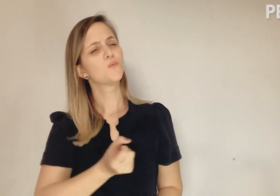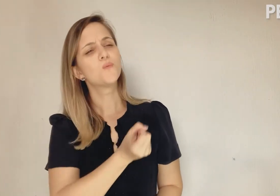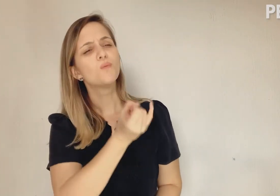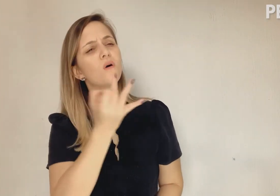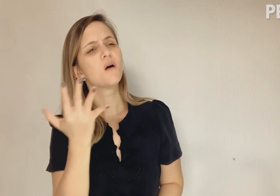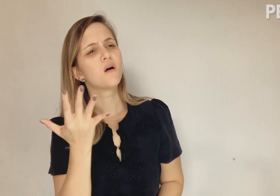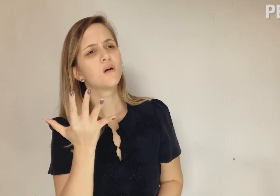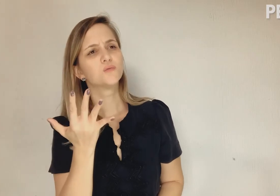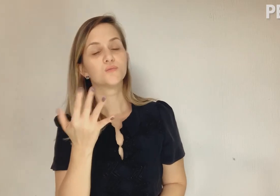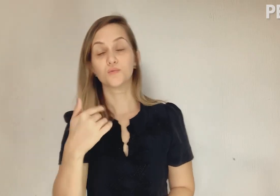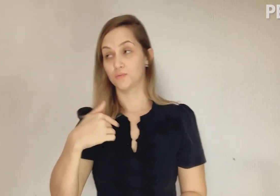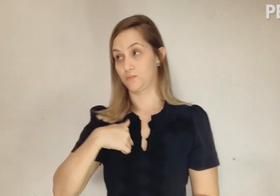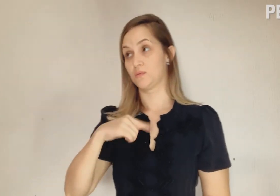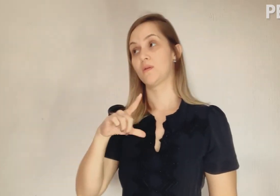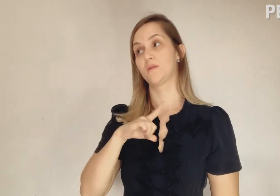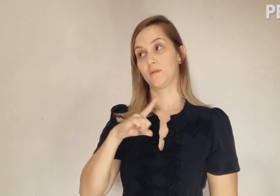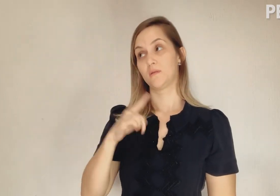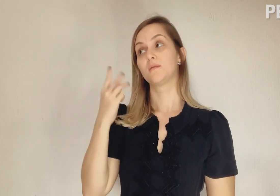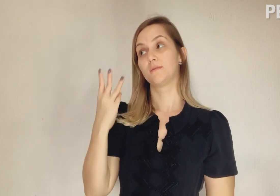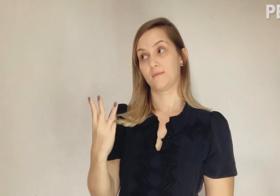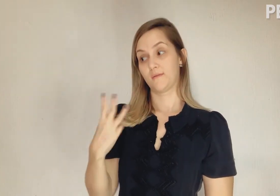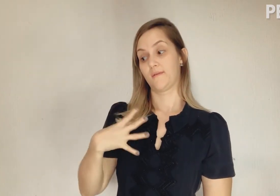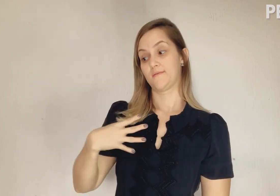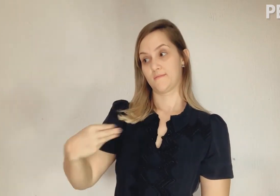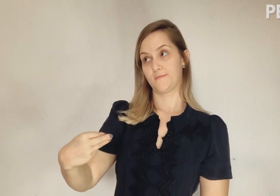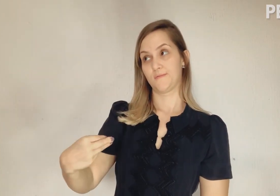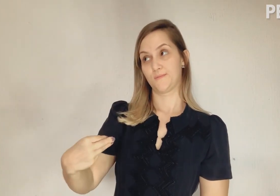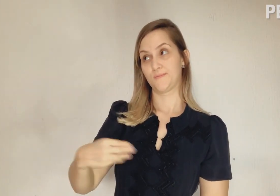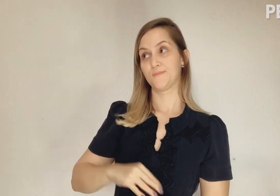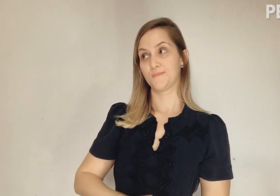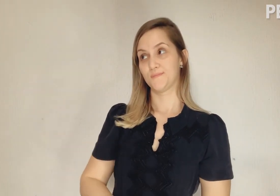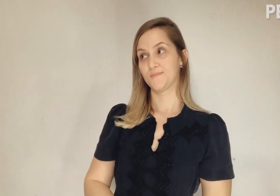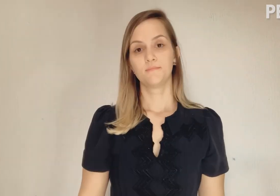Quantos filhos você tem? Eu tenho 3 filhos.